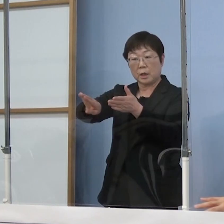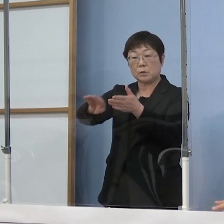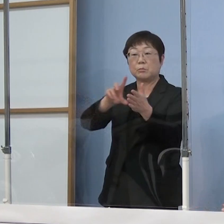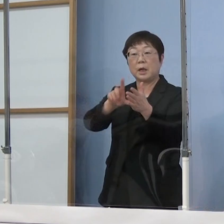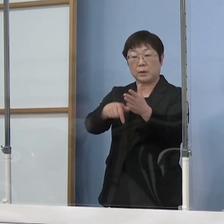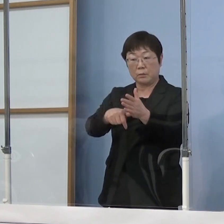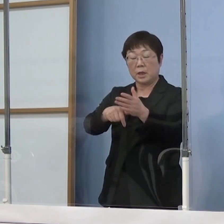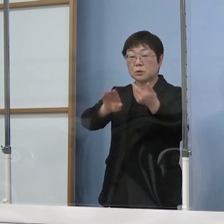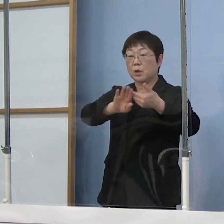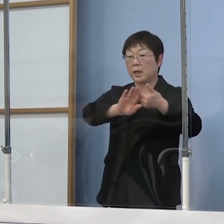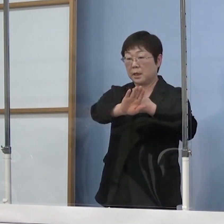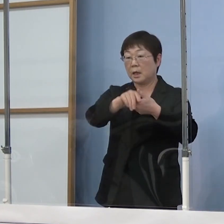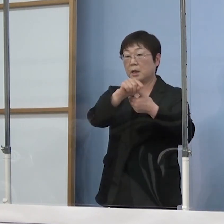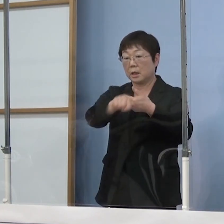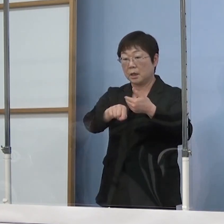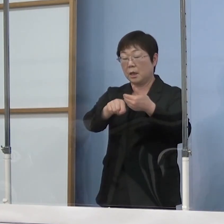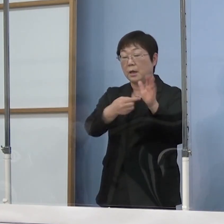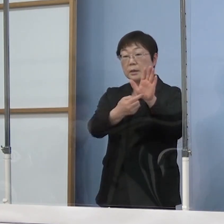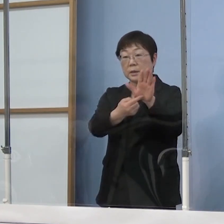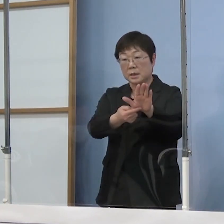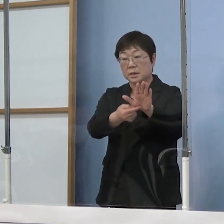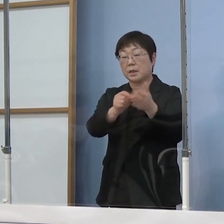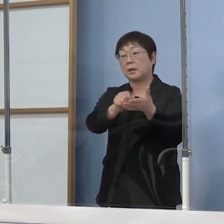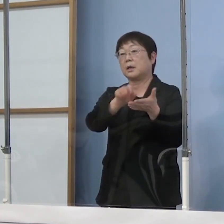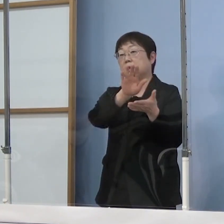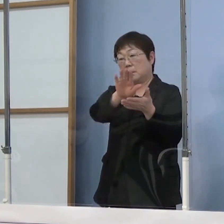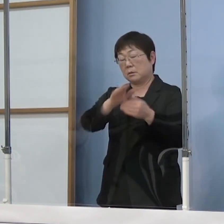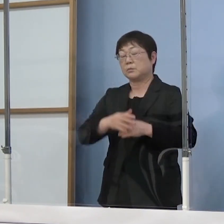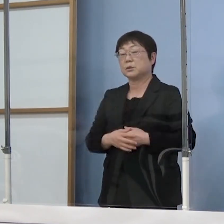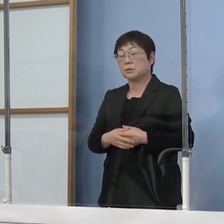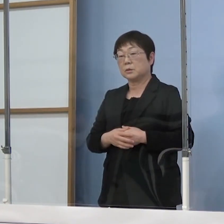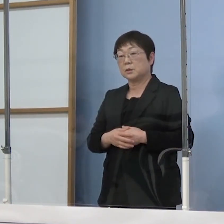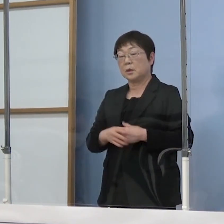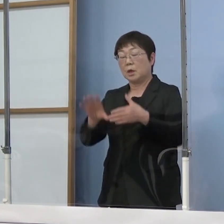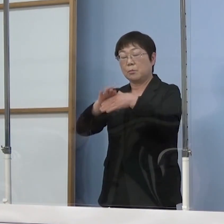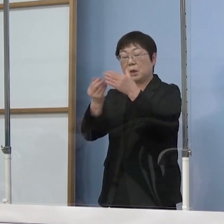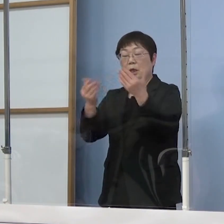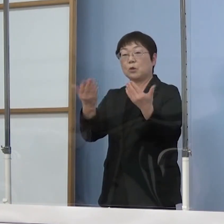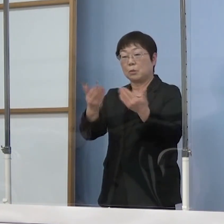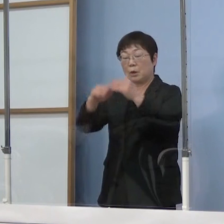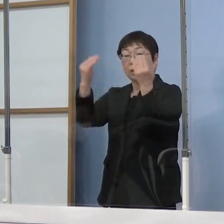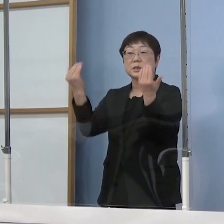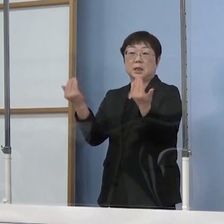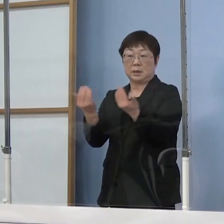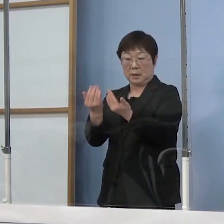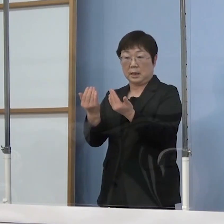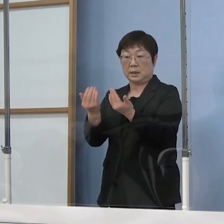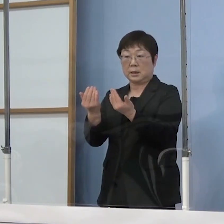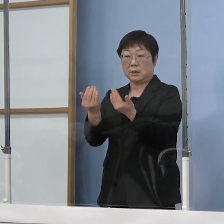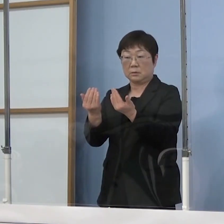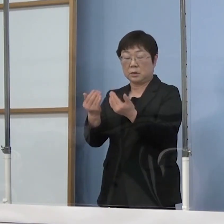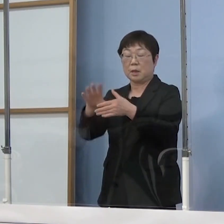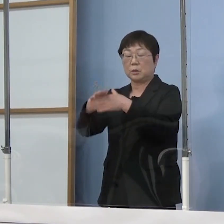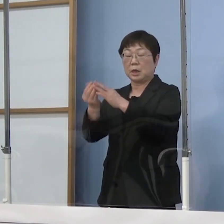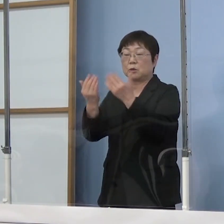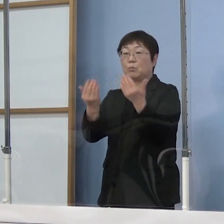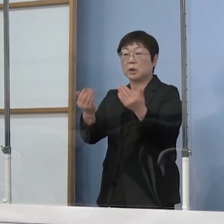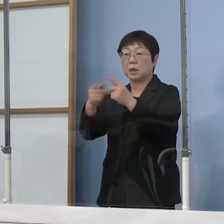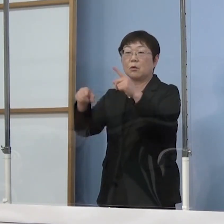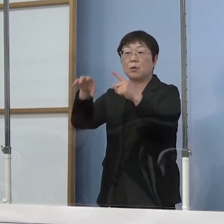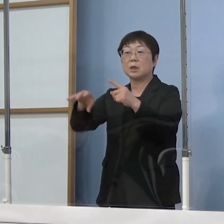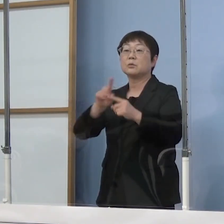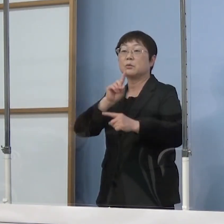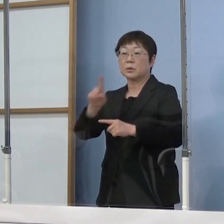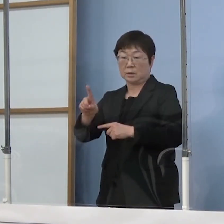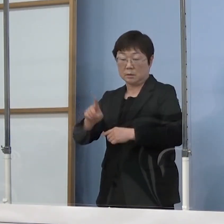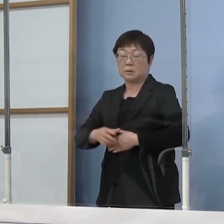合にはそれ以外のところを表に出して書かせていただくと、それで文化の森は全体ということなんで文化の森として書かせていただくと、